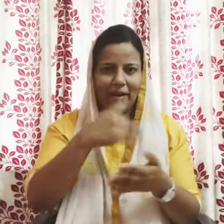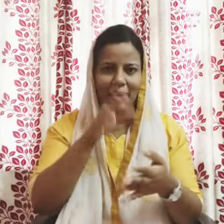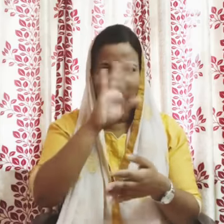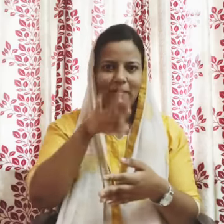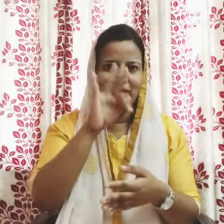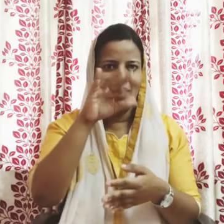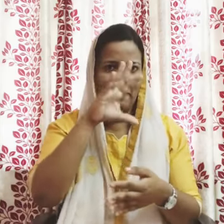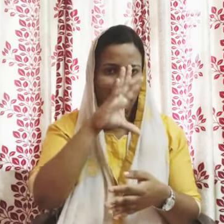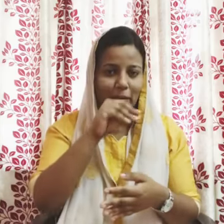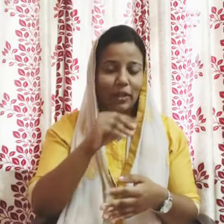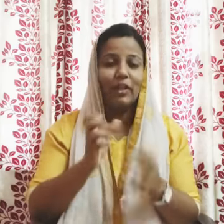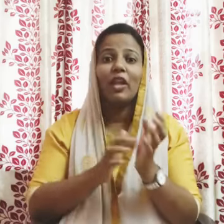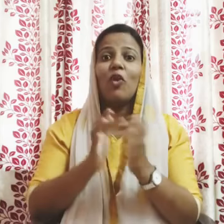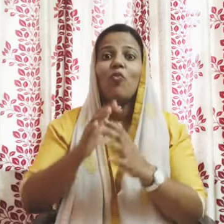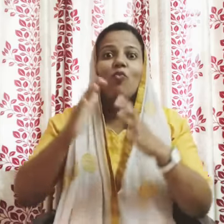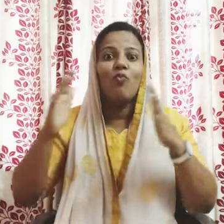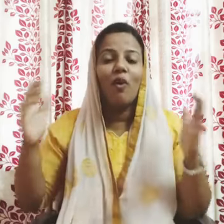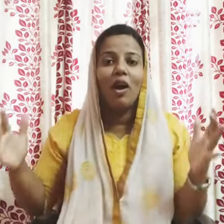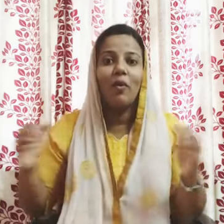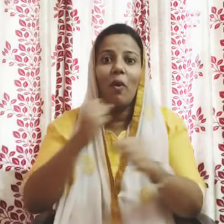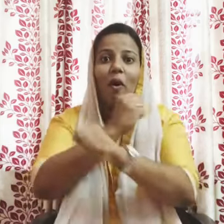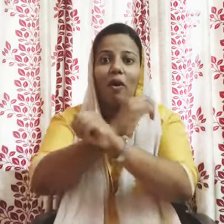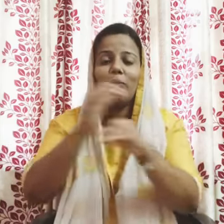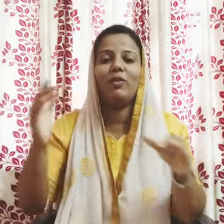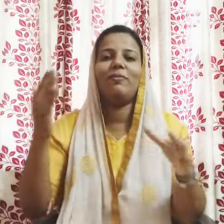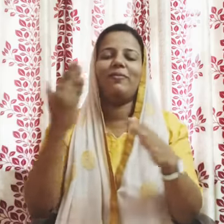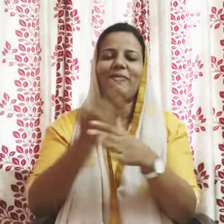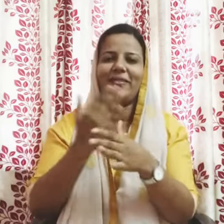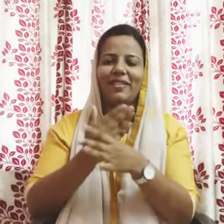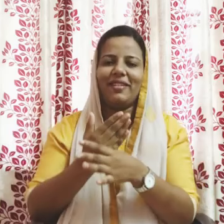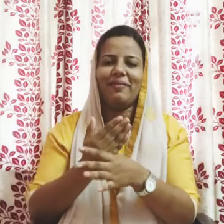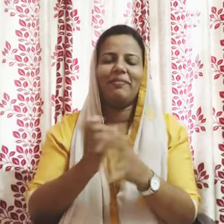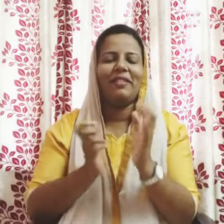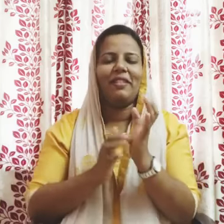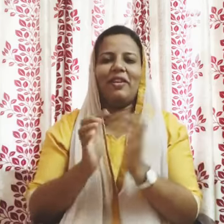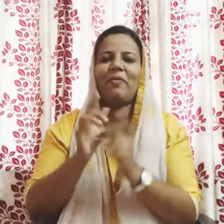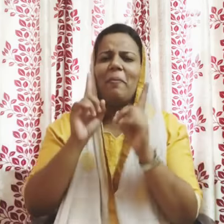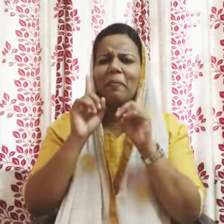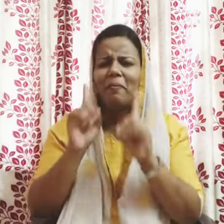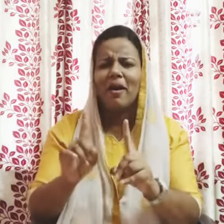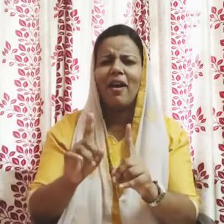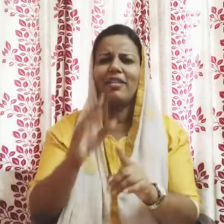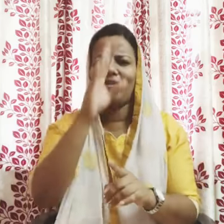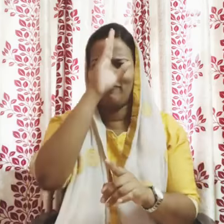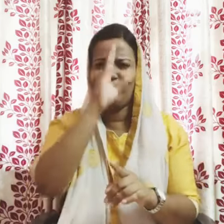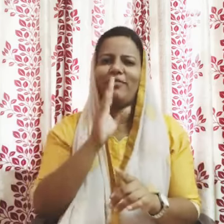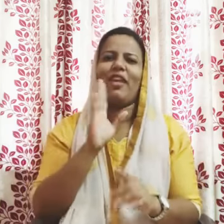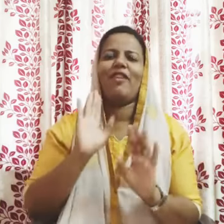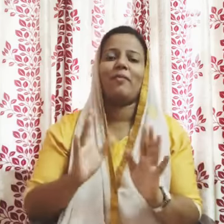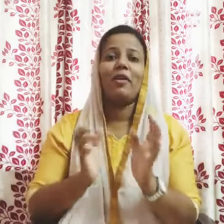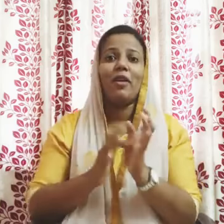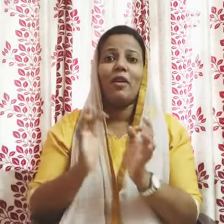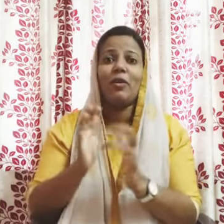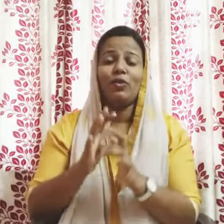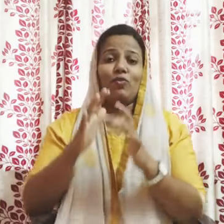ഭാഗം പറഞ്ഞു, അങ്ങ് വലിയവനും അത്ഭുതങ്ങളെ പ്രവർത്തിക്കുന്നവനുമല്ലോ, അങ്ങ് മാത്രം ദൈവമാകുന്നു. കരമുയർത്തിയിട്ട് പറ, അങ്ങ്